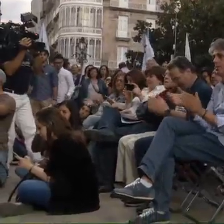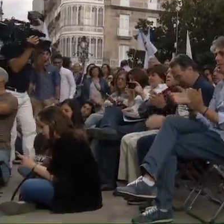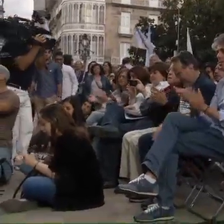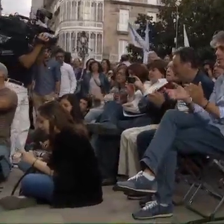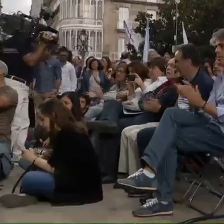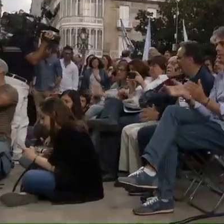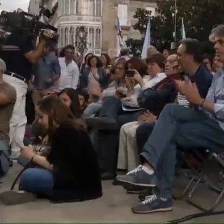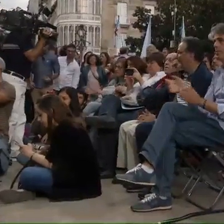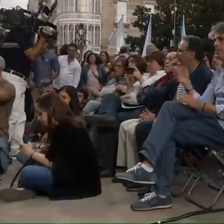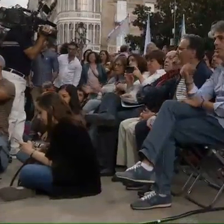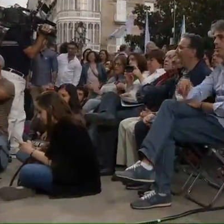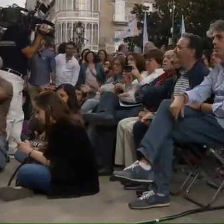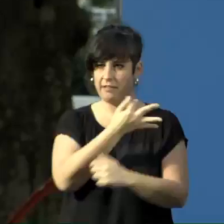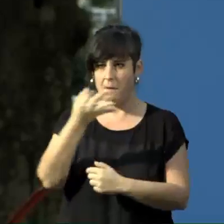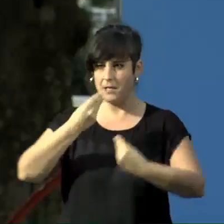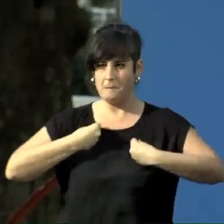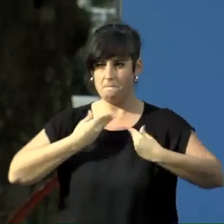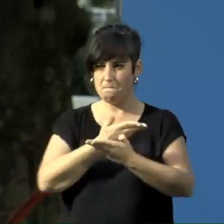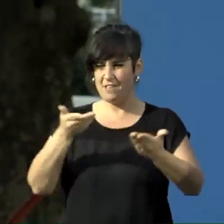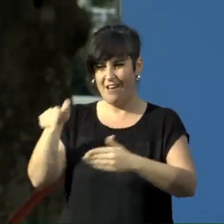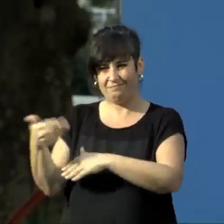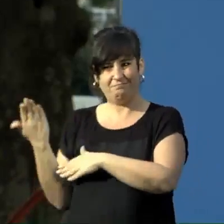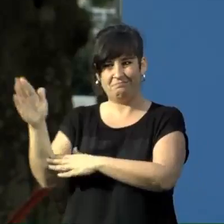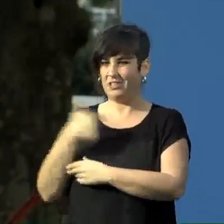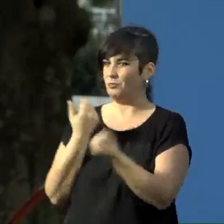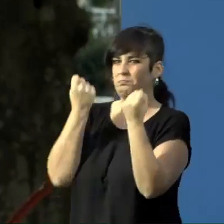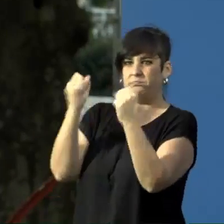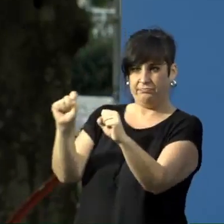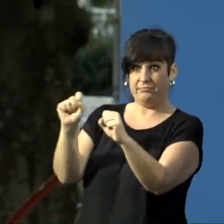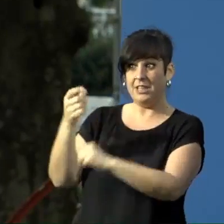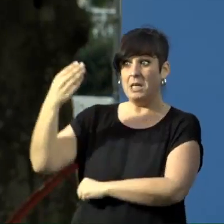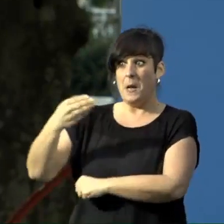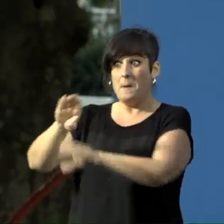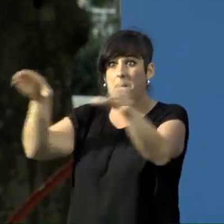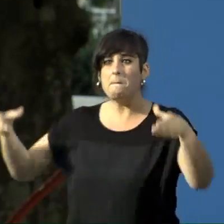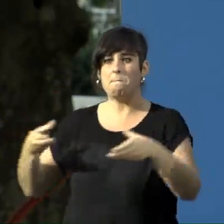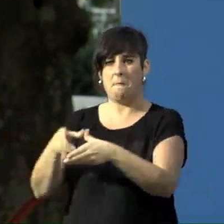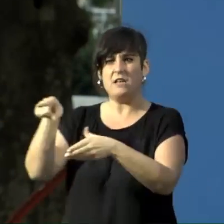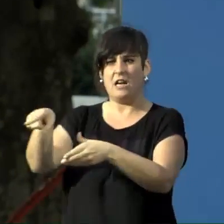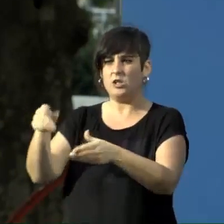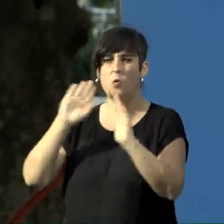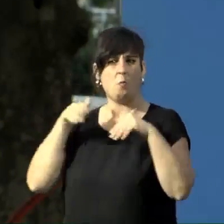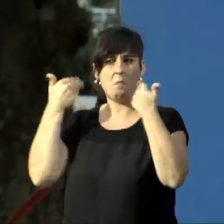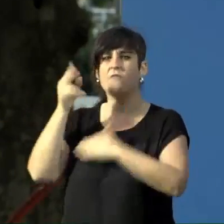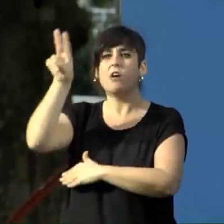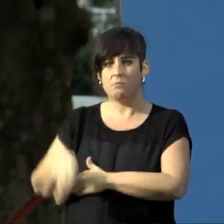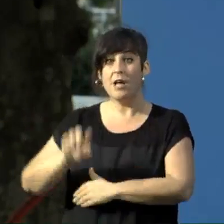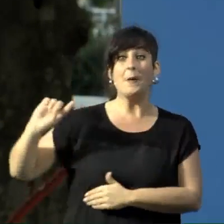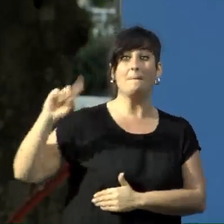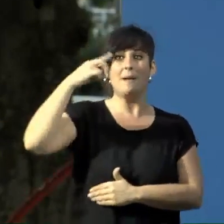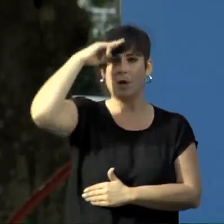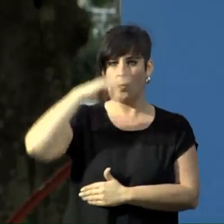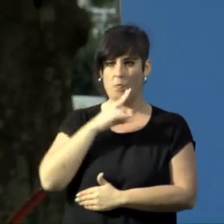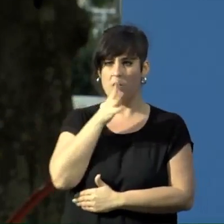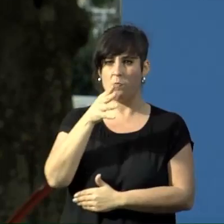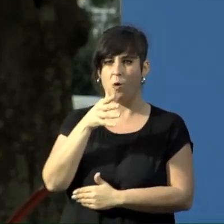de potencialidades e de vida. O baltarismo é un clan mafioso. Primeiro, Baltar Pai,